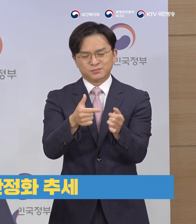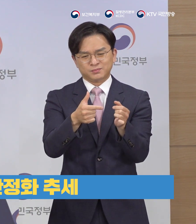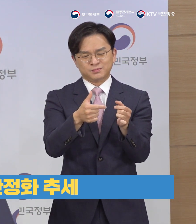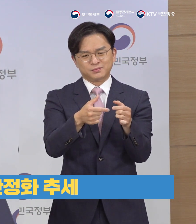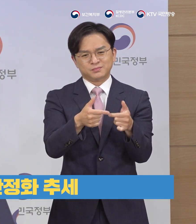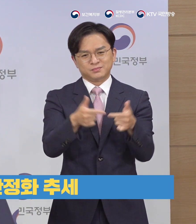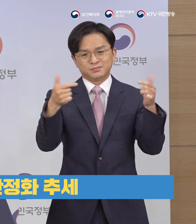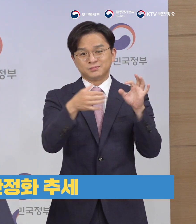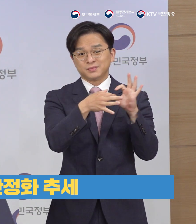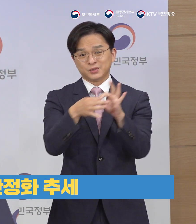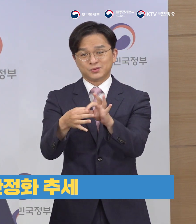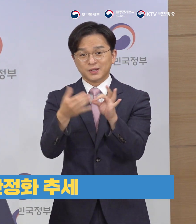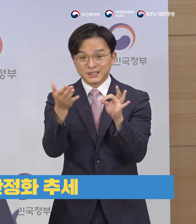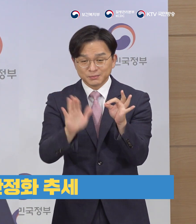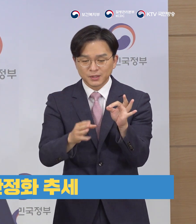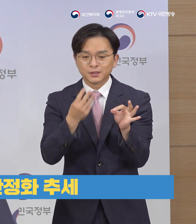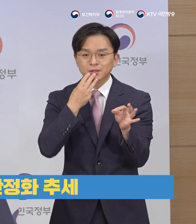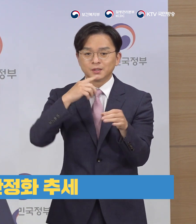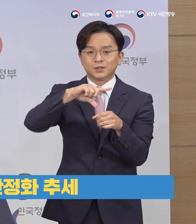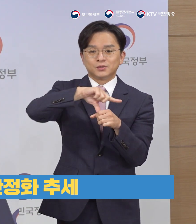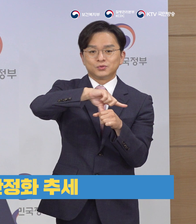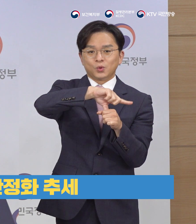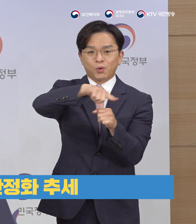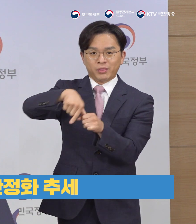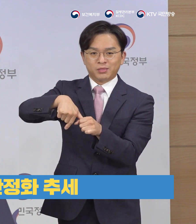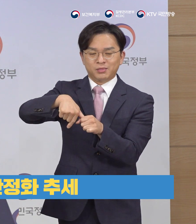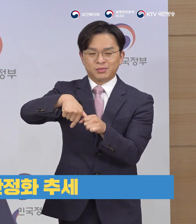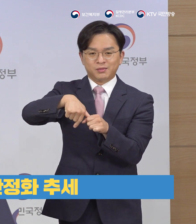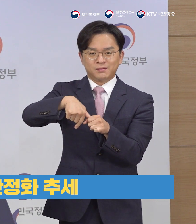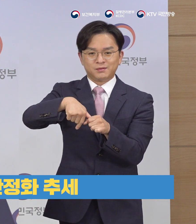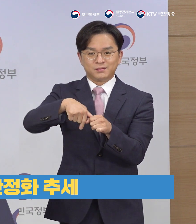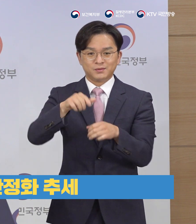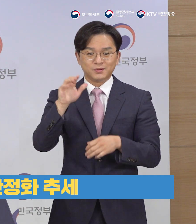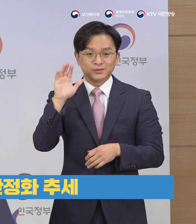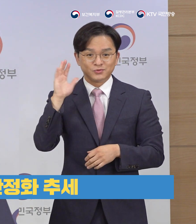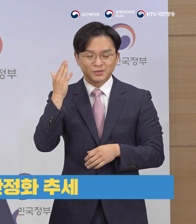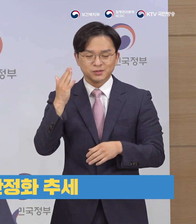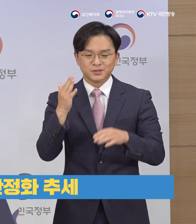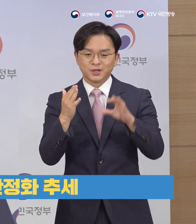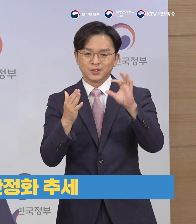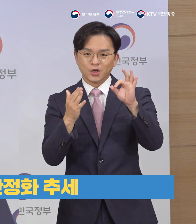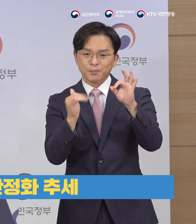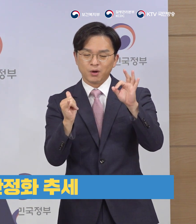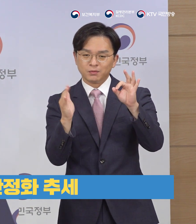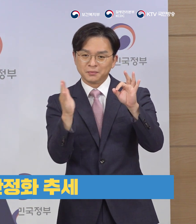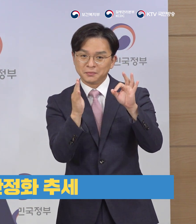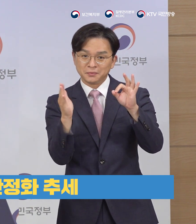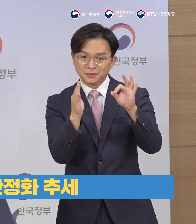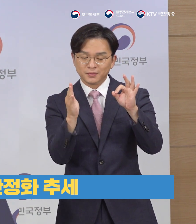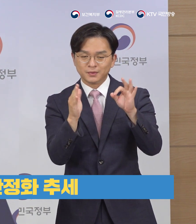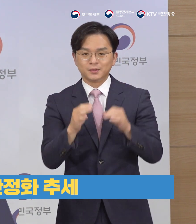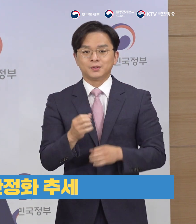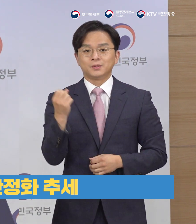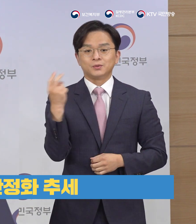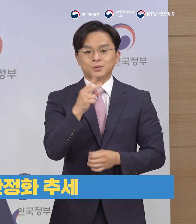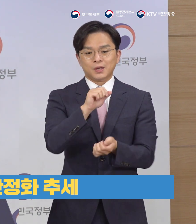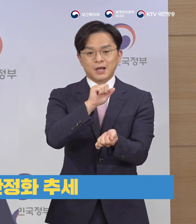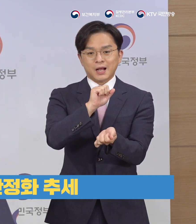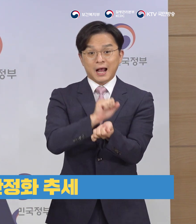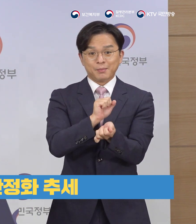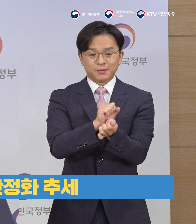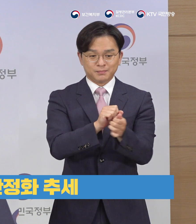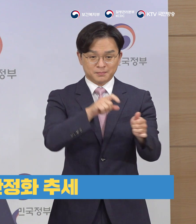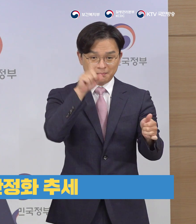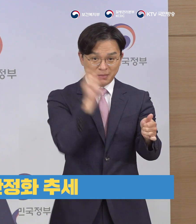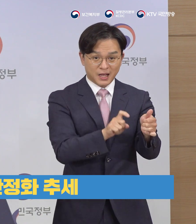발생이 계속 이어지고 있으나 특히 수도권의 환자 발생 규모는 10명대로 줄고 있으며